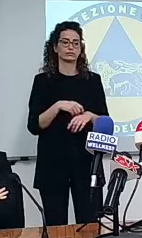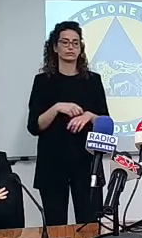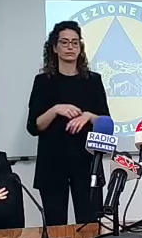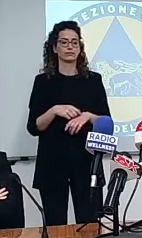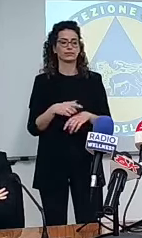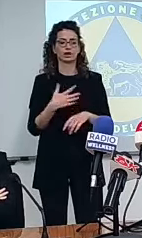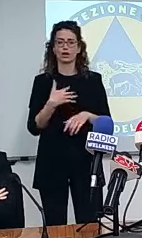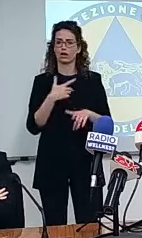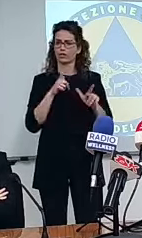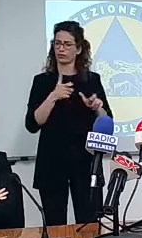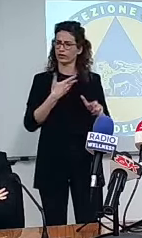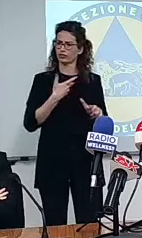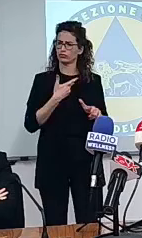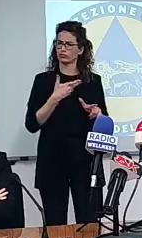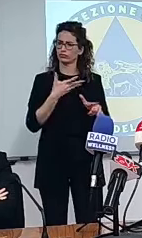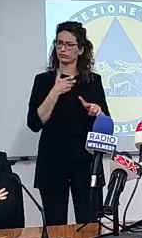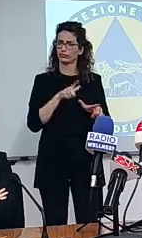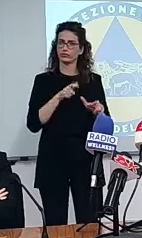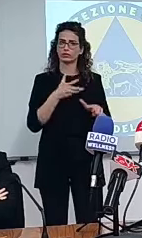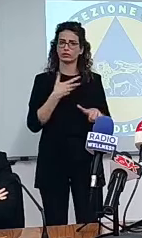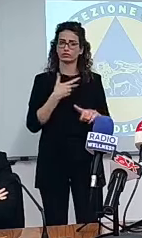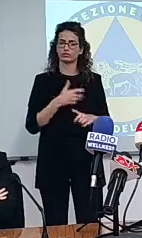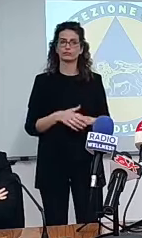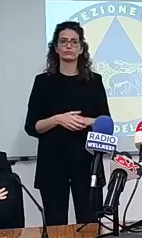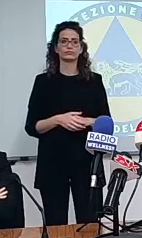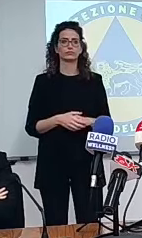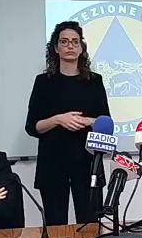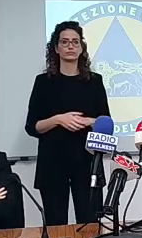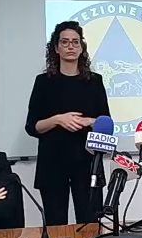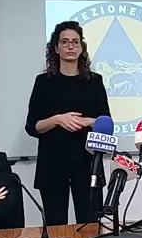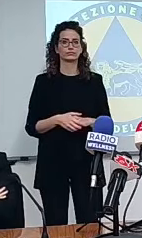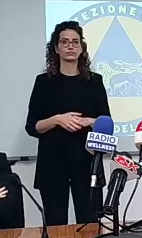foto, guarda, la faccio io, preferisco farla io.